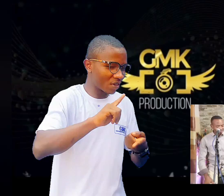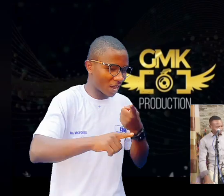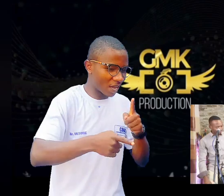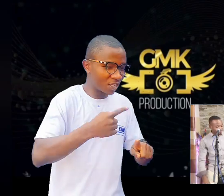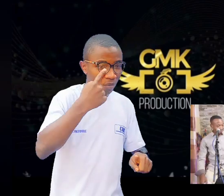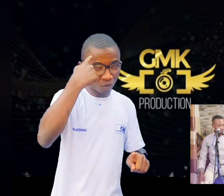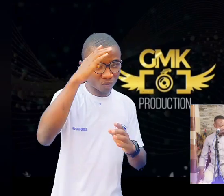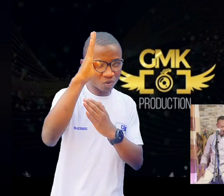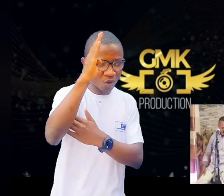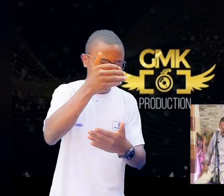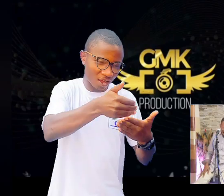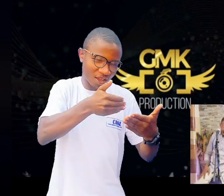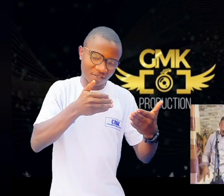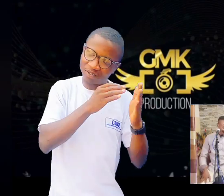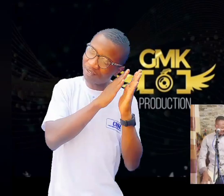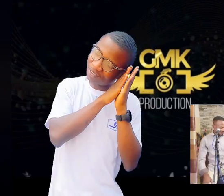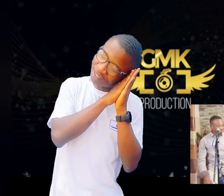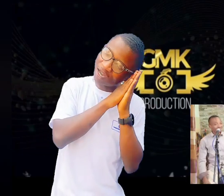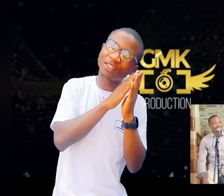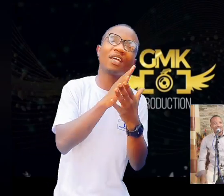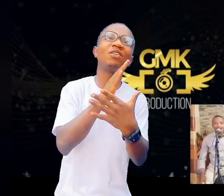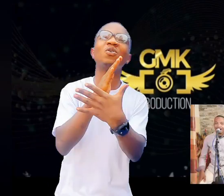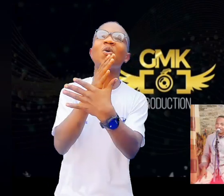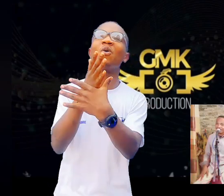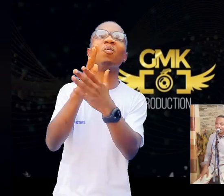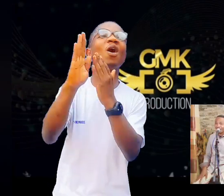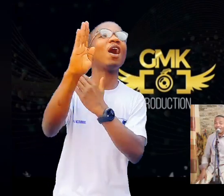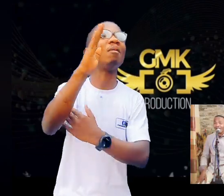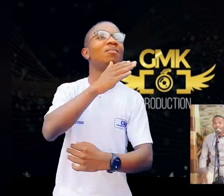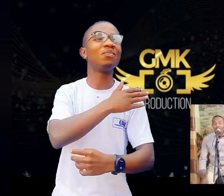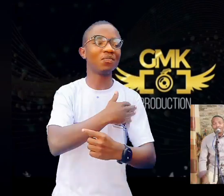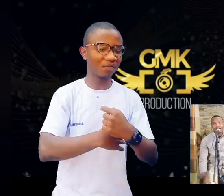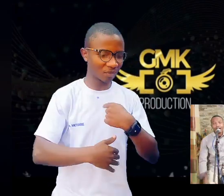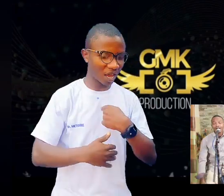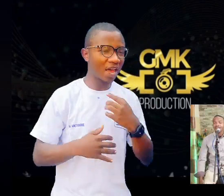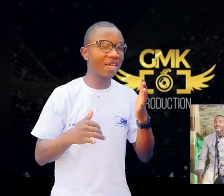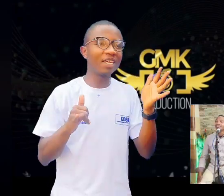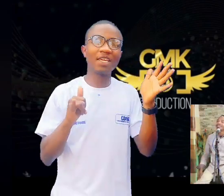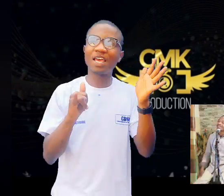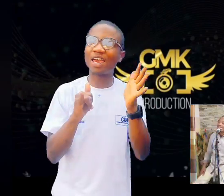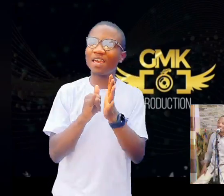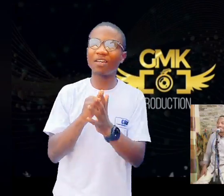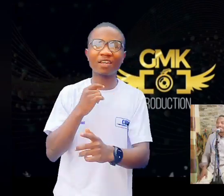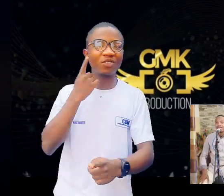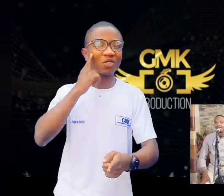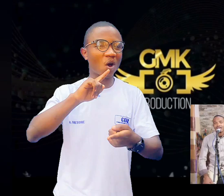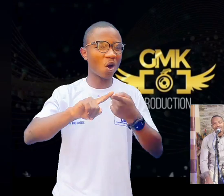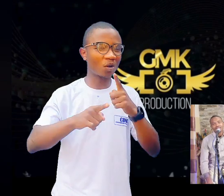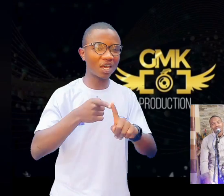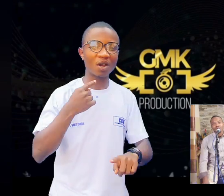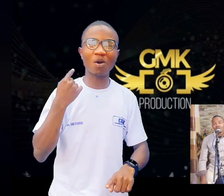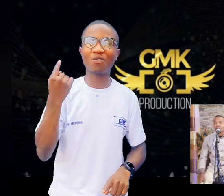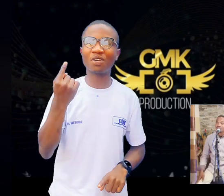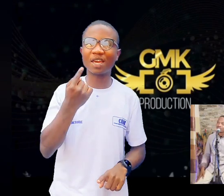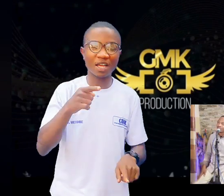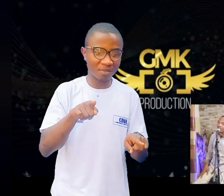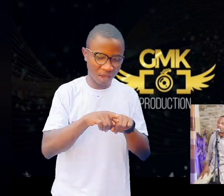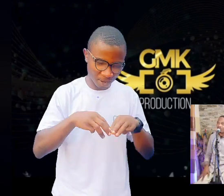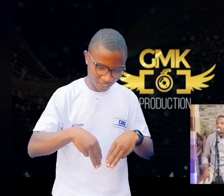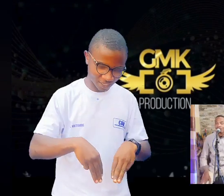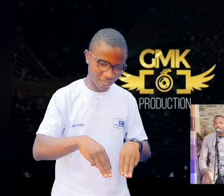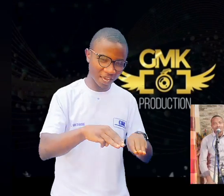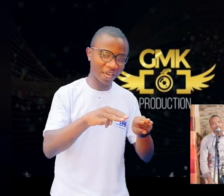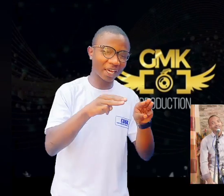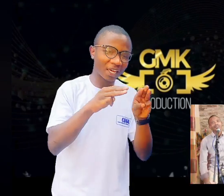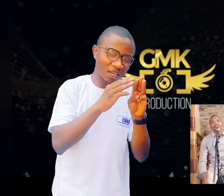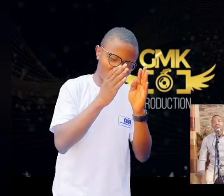qu'on donne à un Dieu quand on veut s'endormir entre Dieu et moi. Oh, oh. De la même manière que